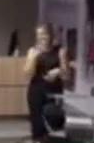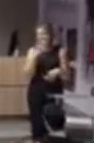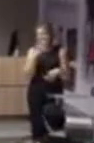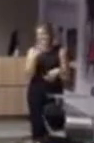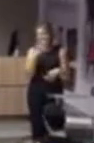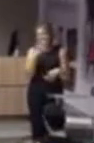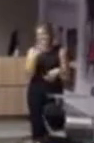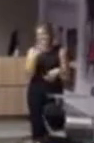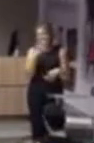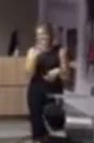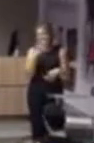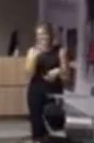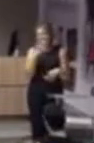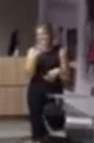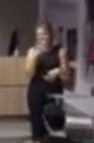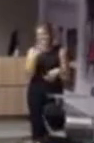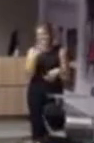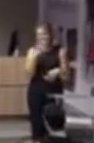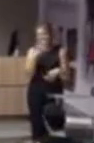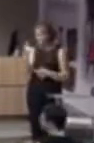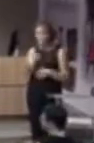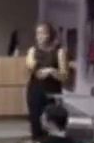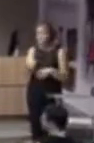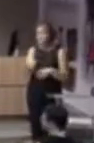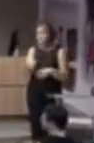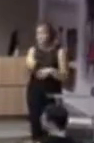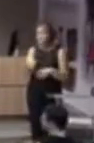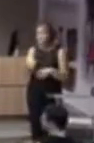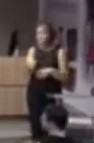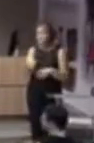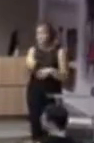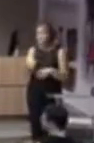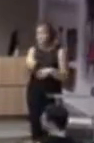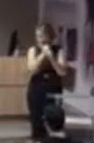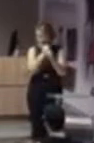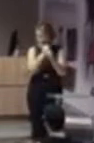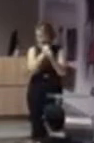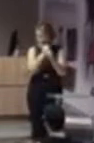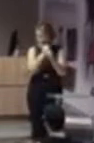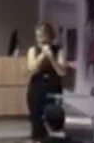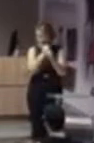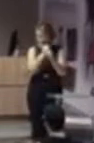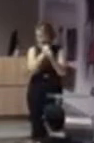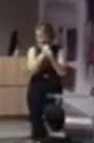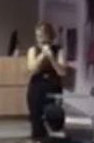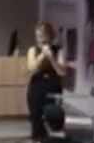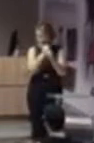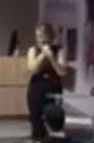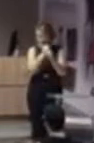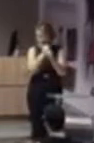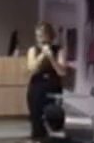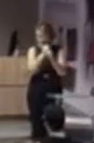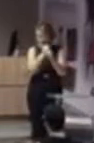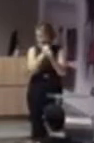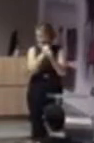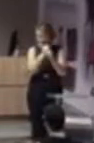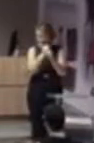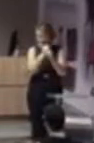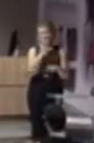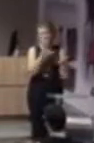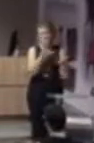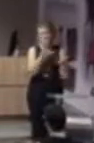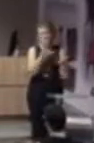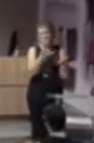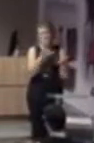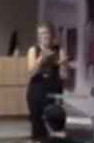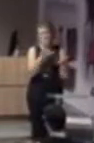da instituição, olhem isso, trabalhador da instituição há mais de 30 anos, este relatou que costuma dizer em atendimentos